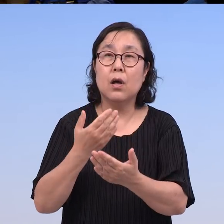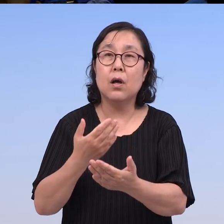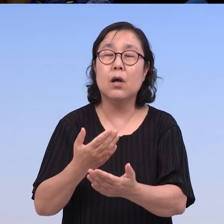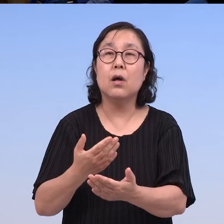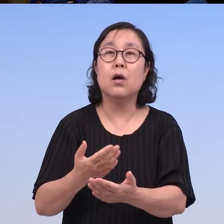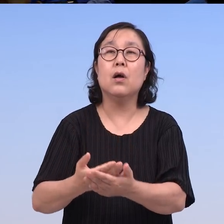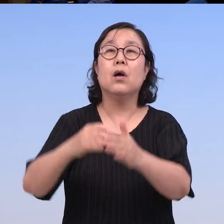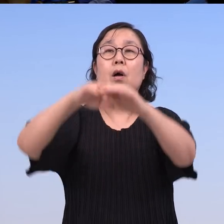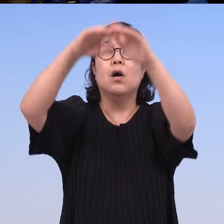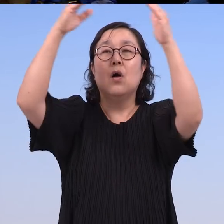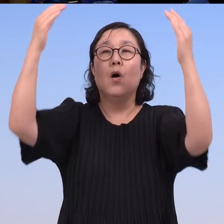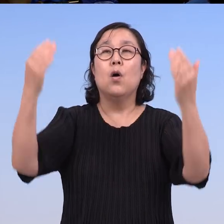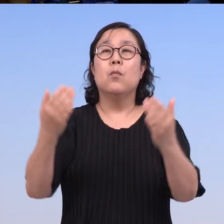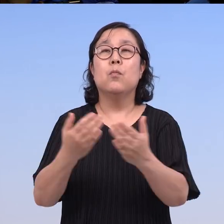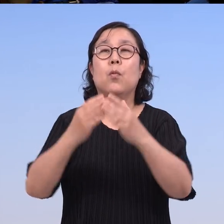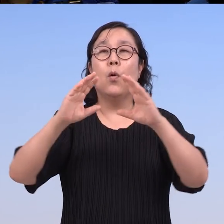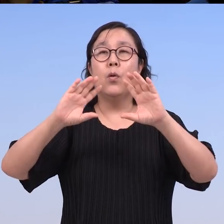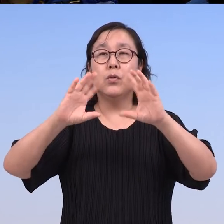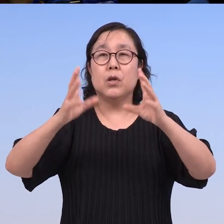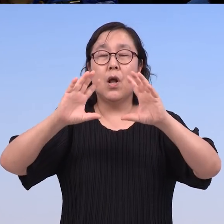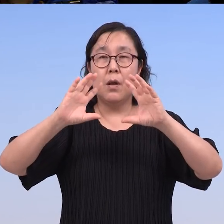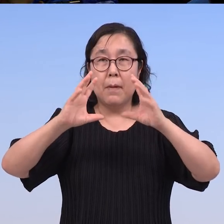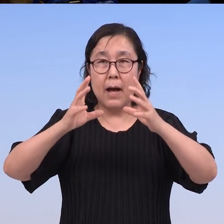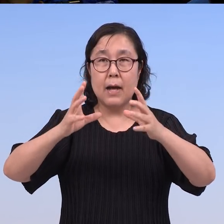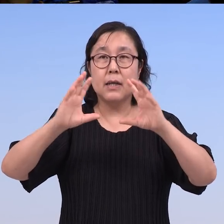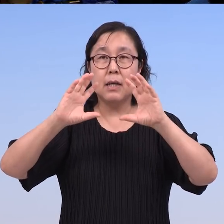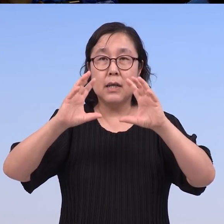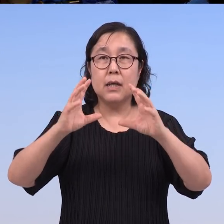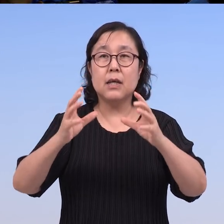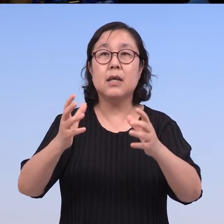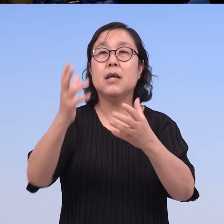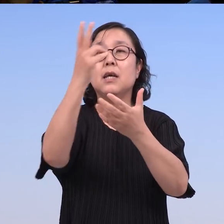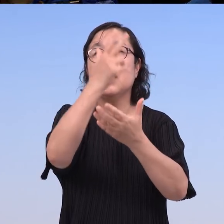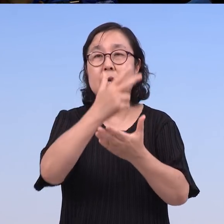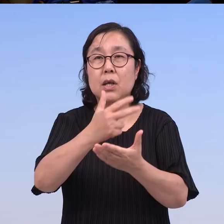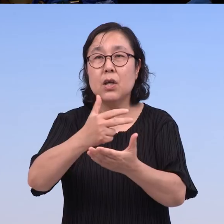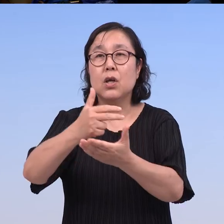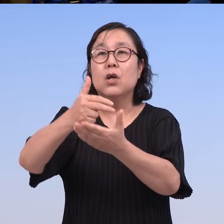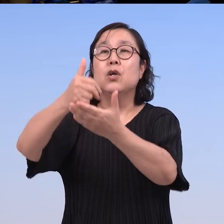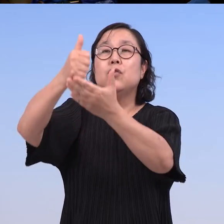꿈꾸며 모든 열방이 주께 돌아와